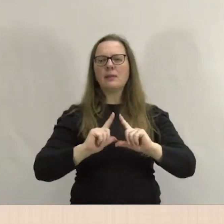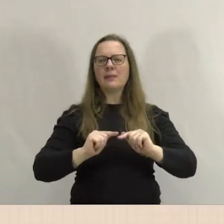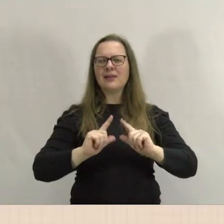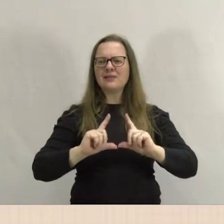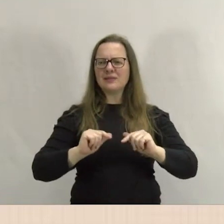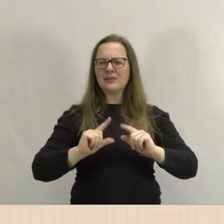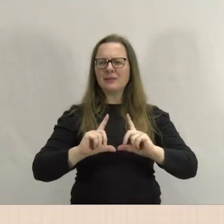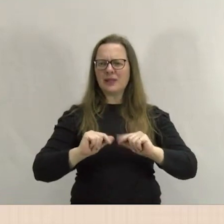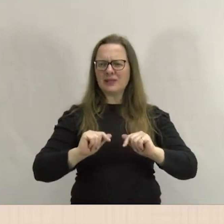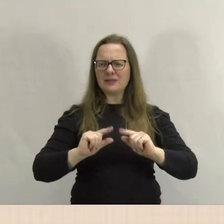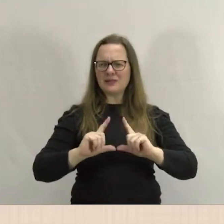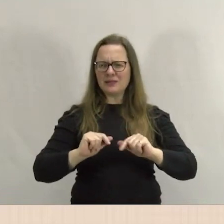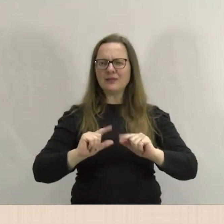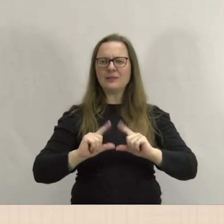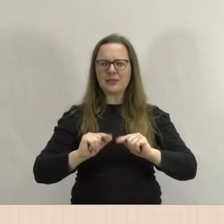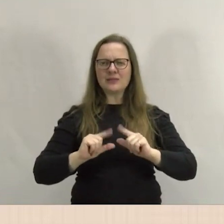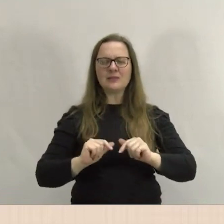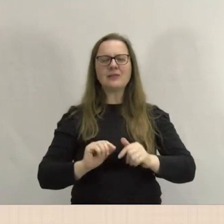Me cobrou.